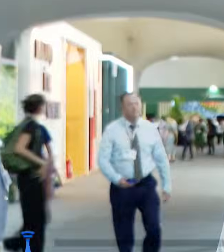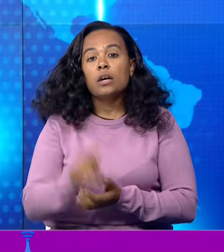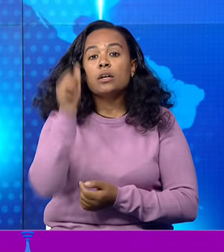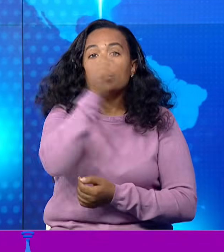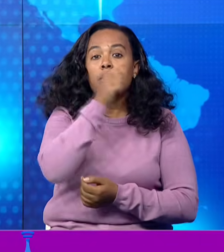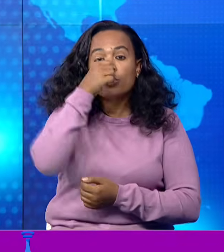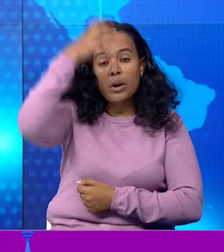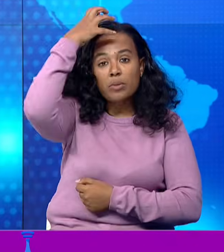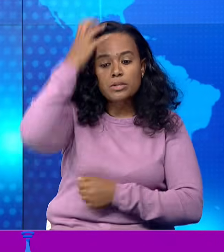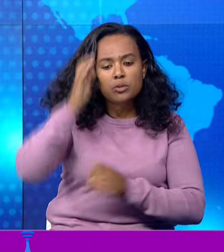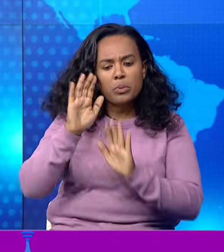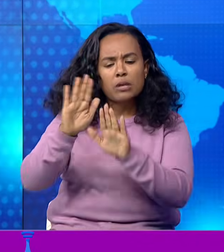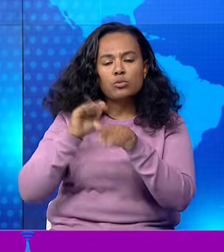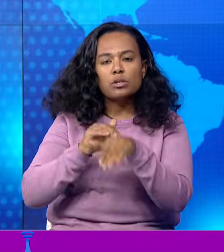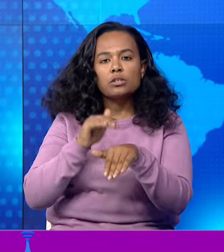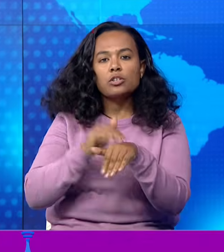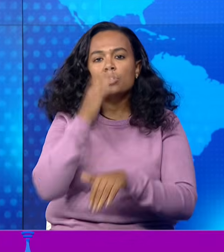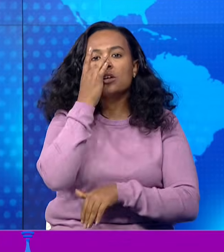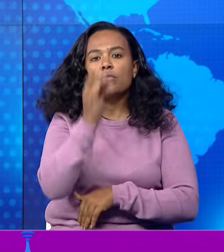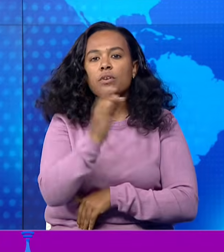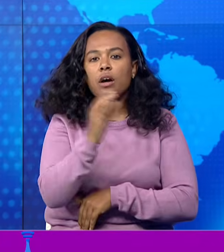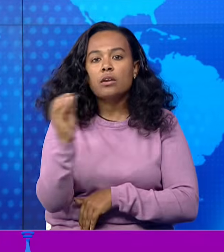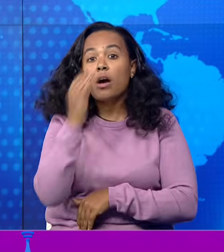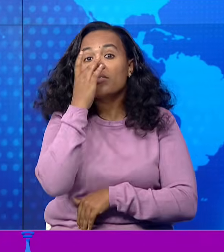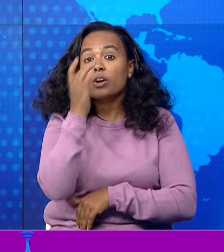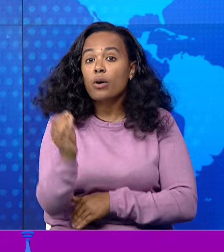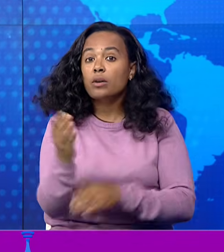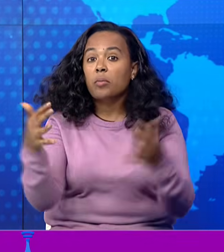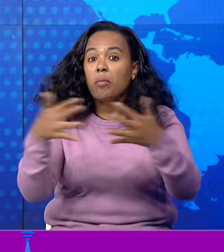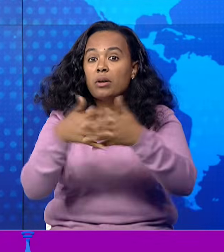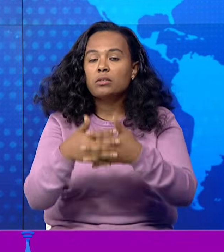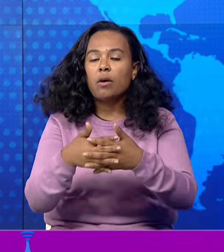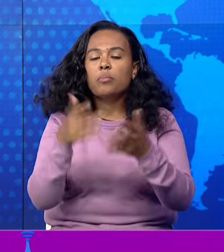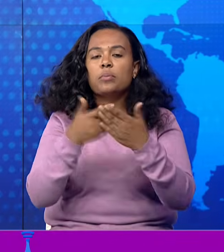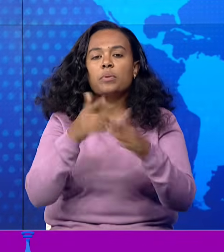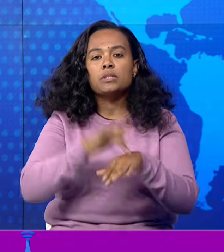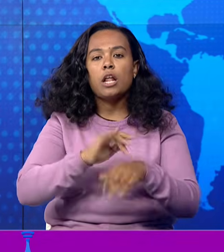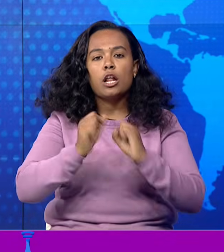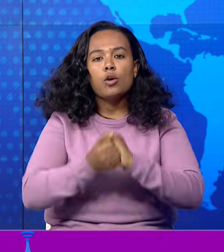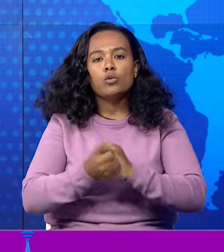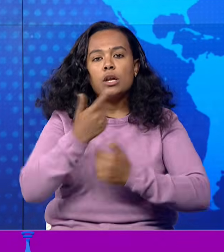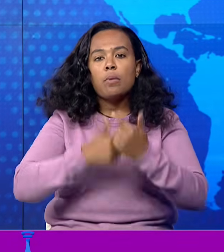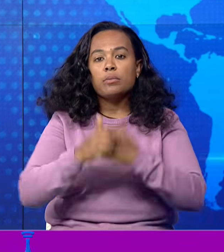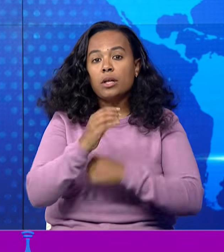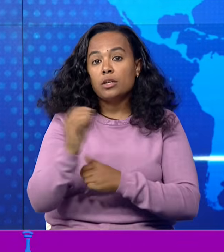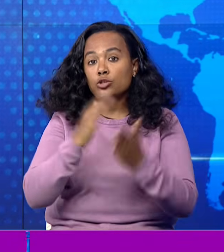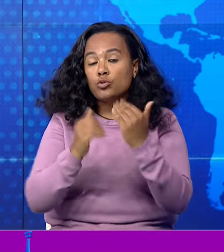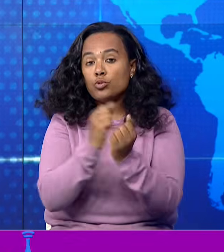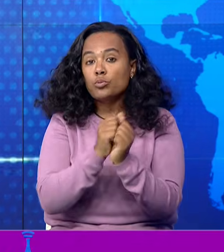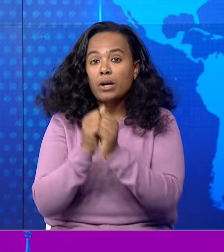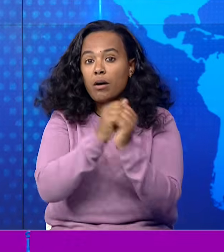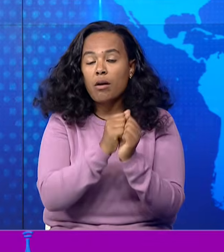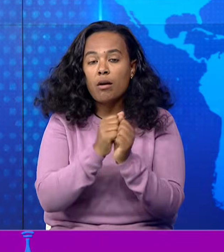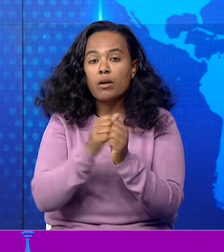የኢትዮጵያ መንግስት በራሱ ተነሳሽነት አፍሪካንና አፍሪካውያንን በማስተባበር በዚህ ላይ ለውጥ ለማምጣትና ችግሩን በጋራ